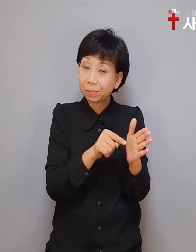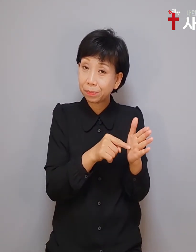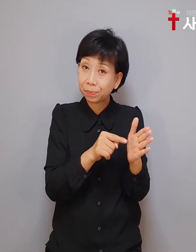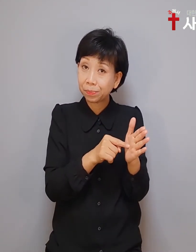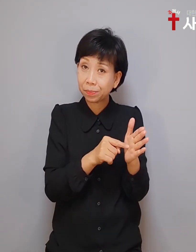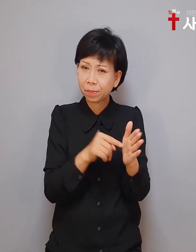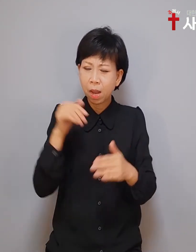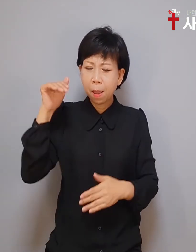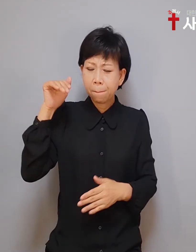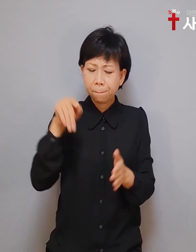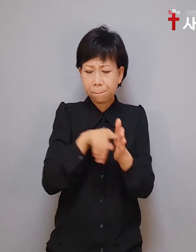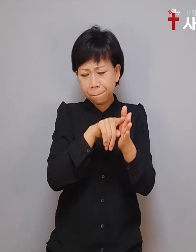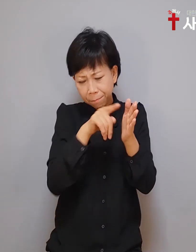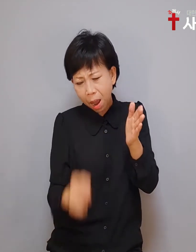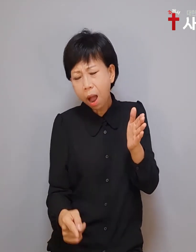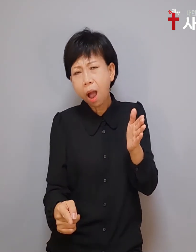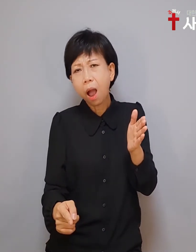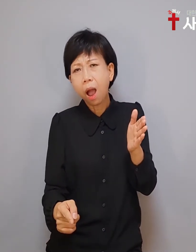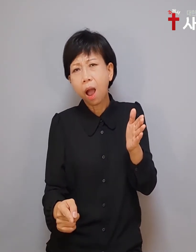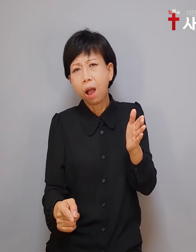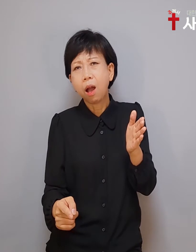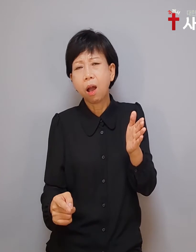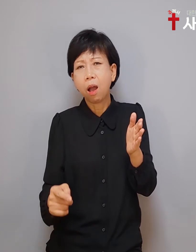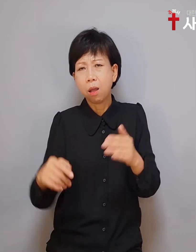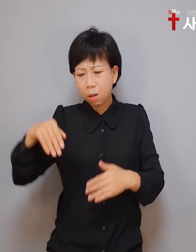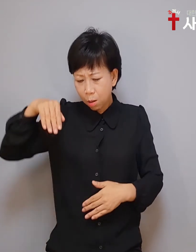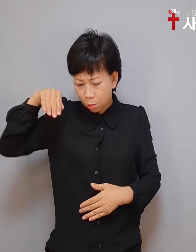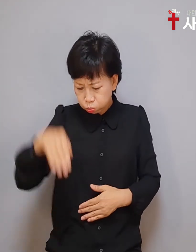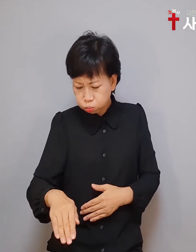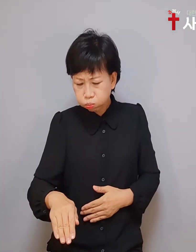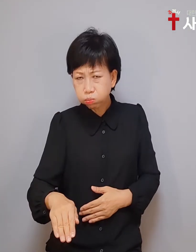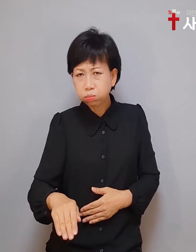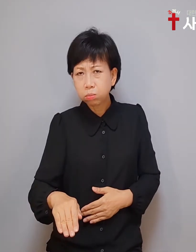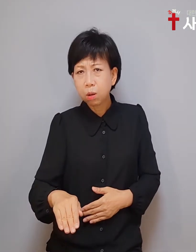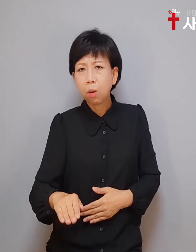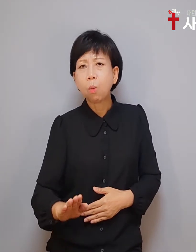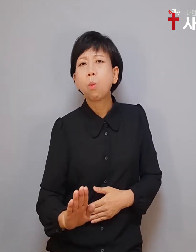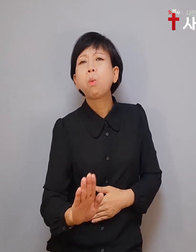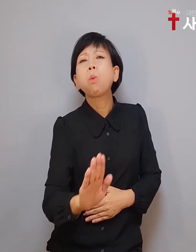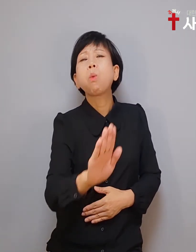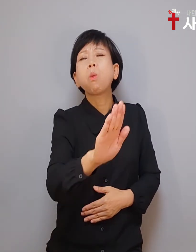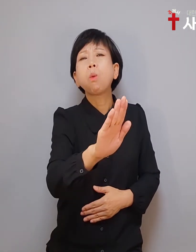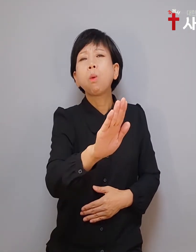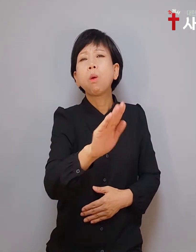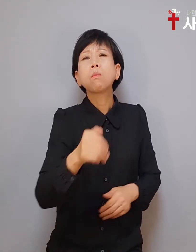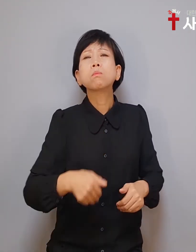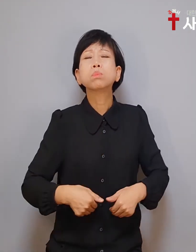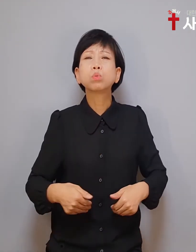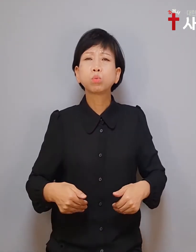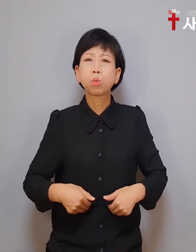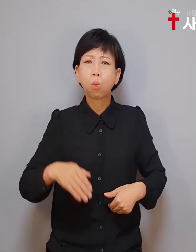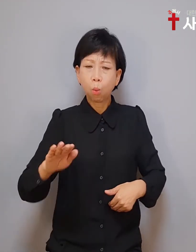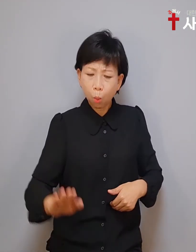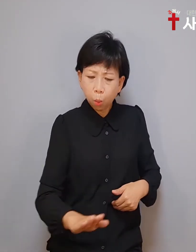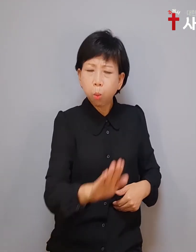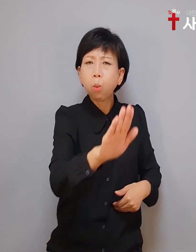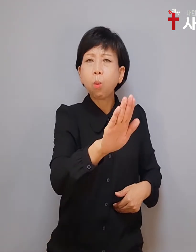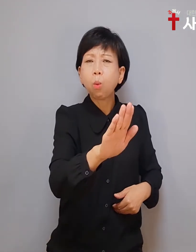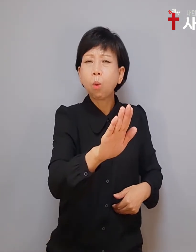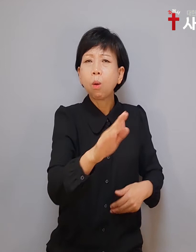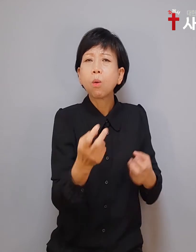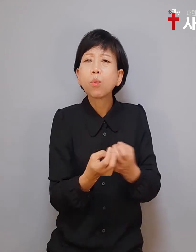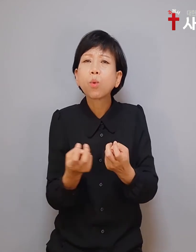게 끌어올라가려면, 상승하려면 이러한 고난의 과정들이, 광야의 시간들이 있어야 된다는 거